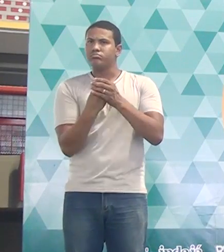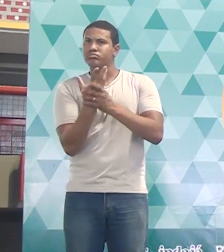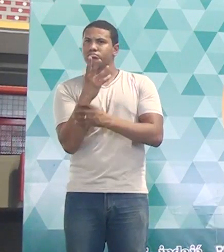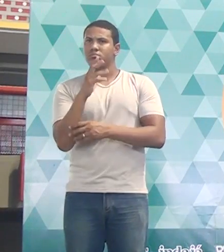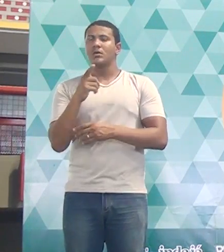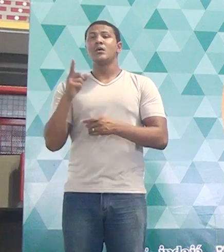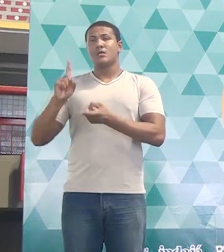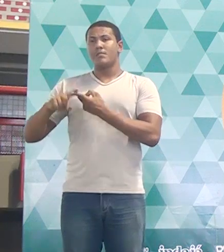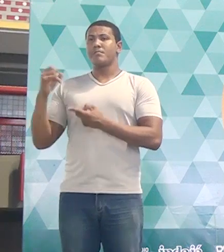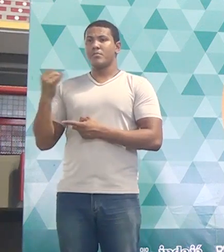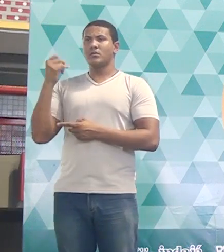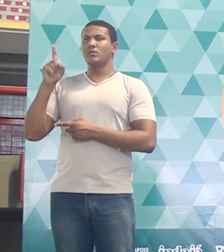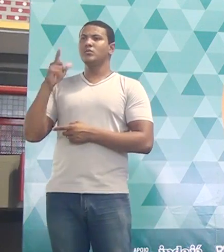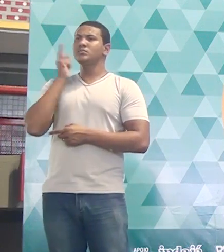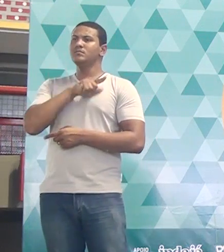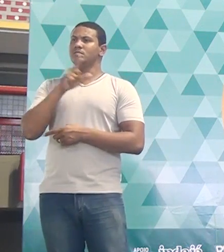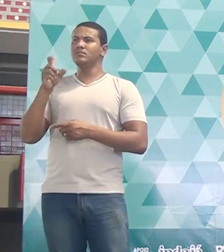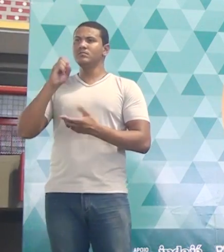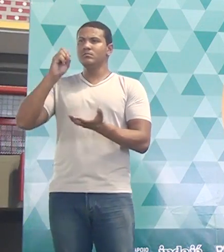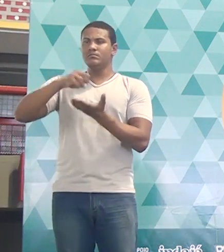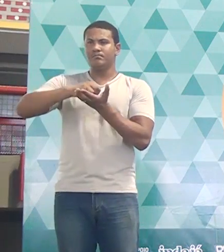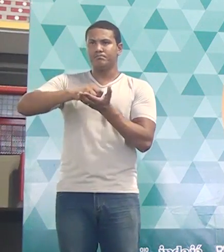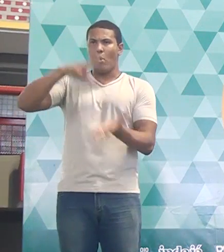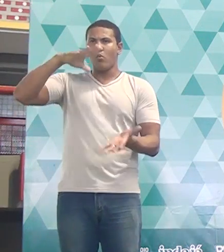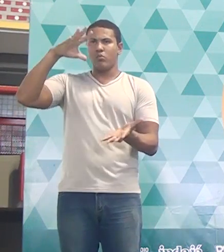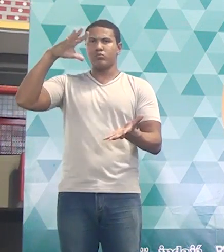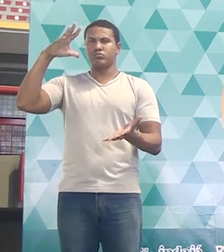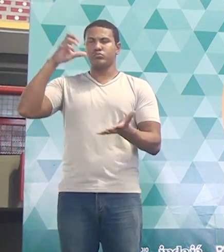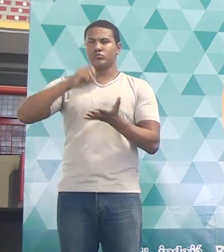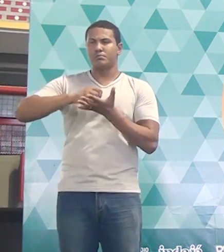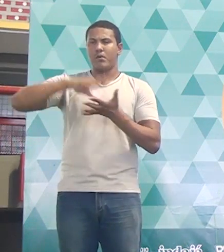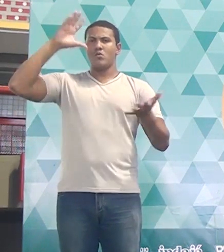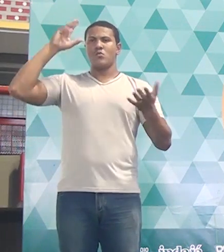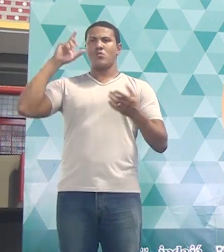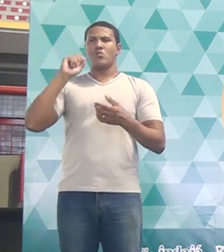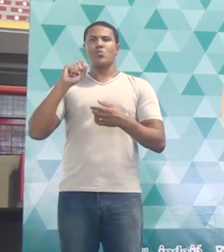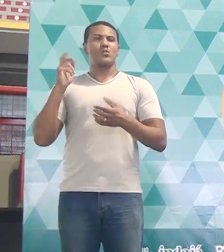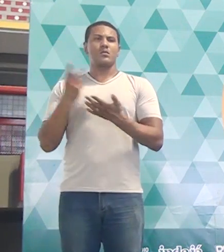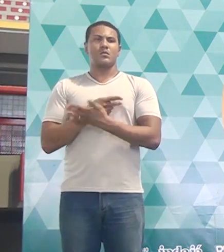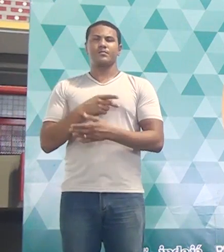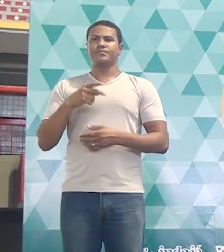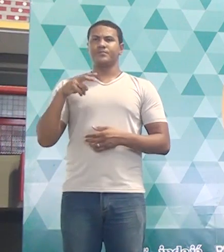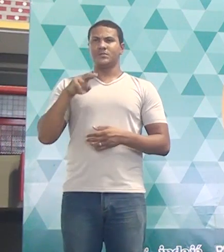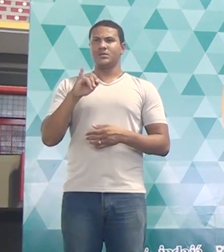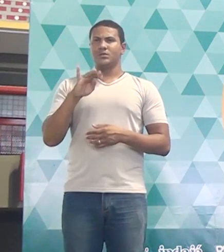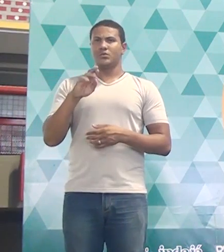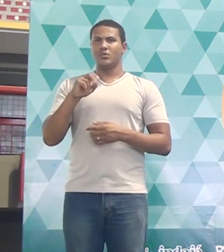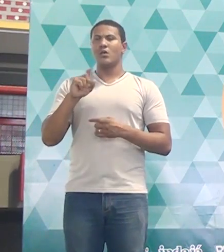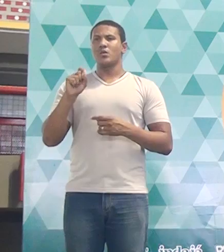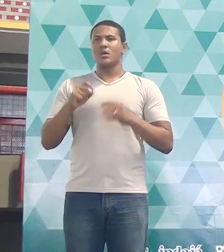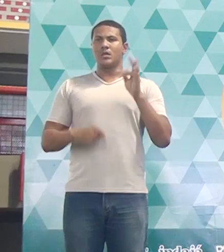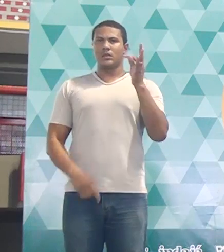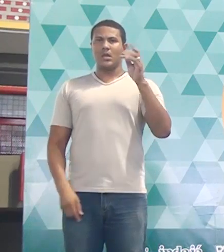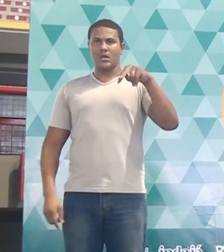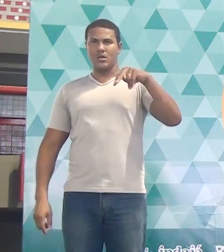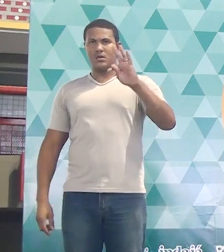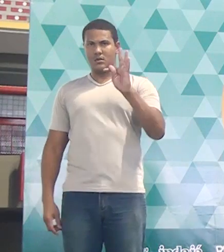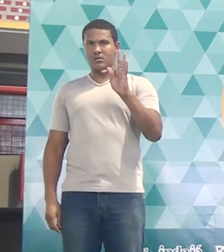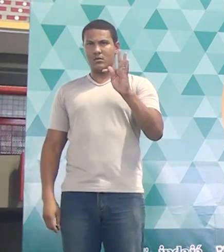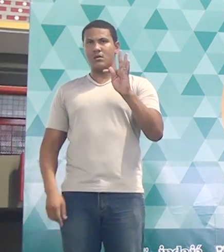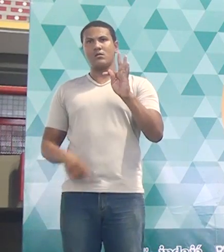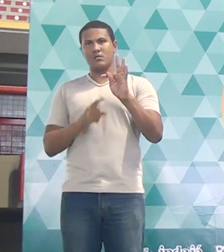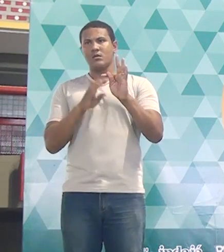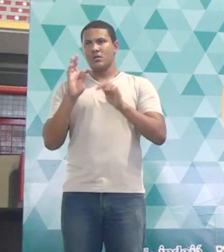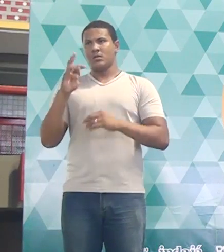explosivos. Tem dois explosivos muito conhecidos que são feitos com ácido nítrico. que é o TNT,